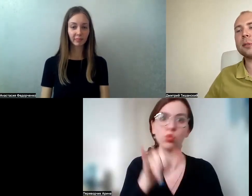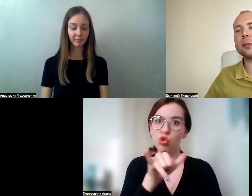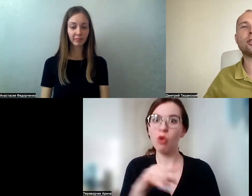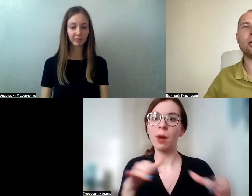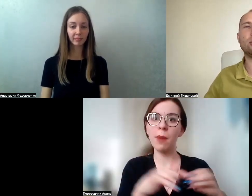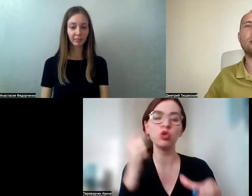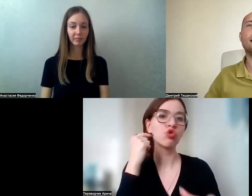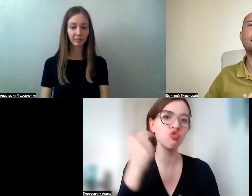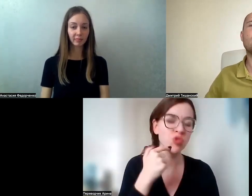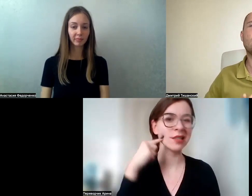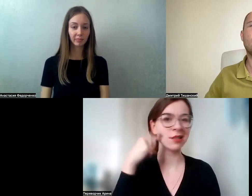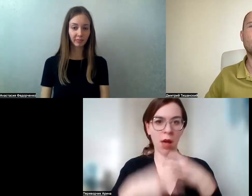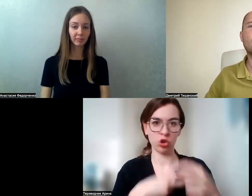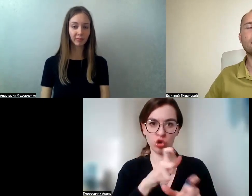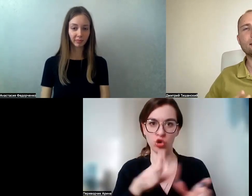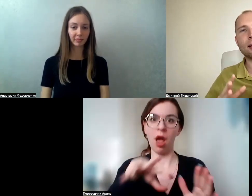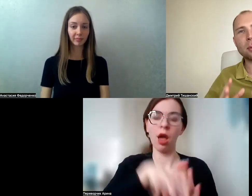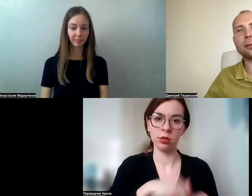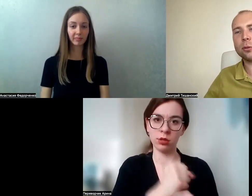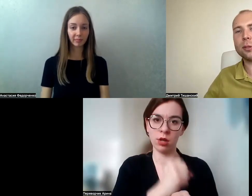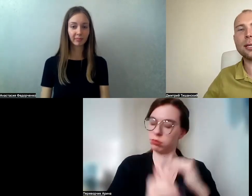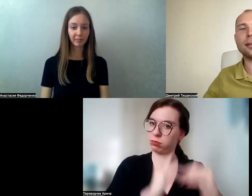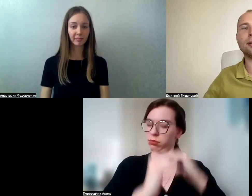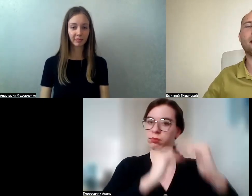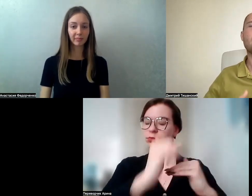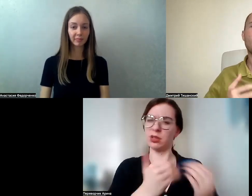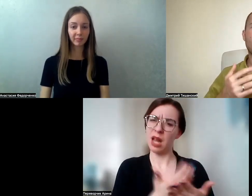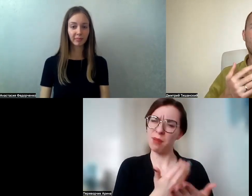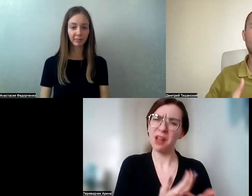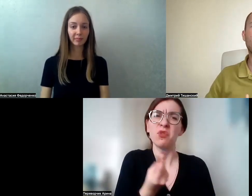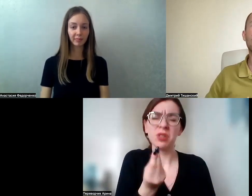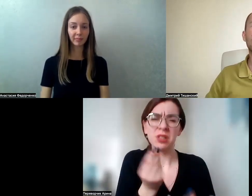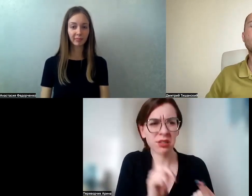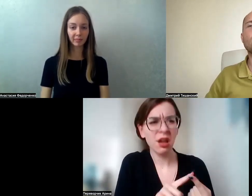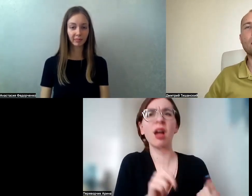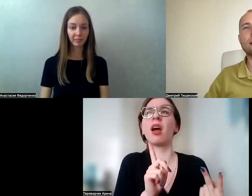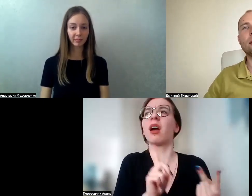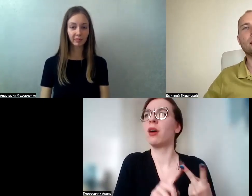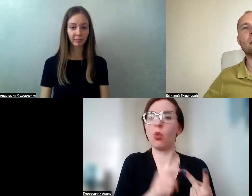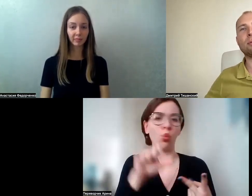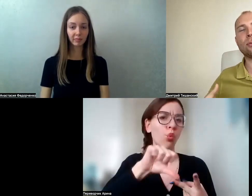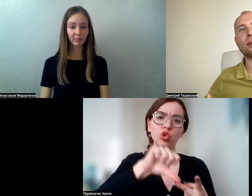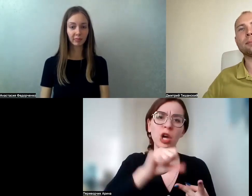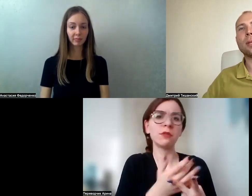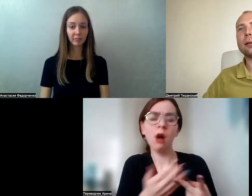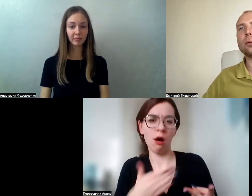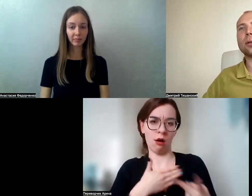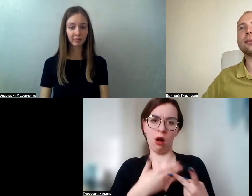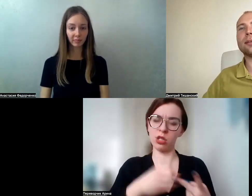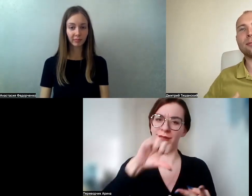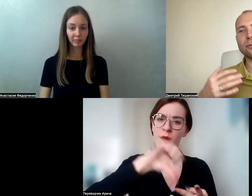и слабослышащие люди делают такие результаты, зарабатывают деньги, да, участвуют активно там